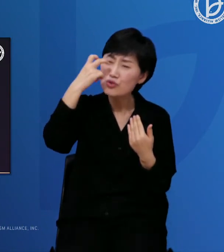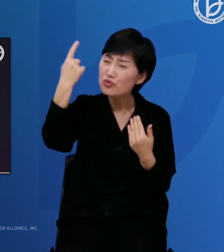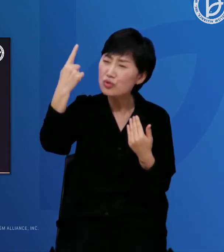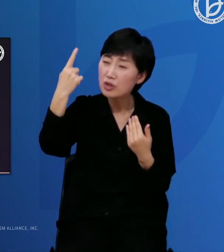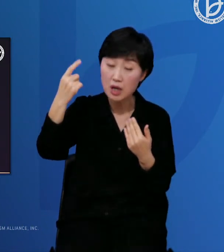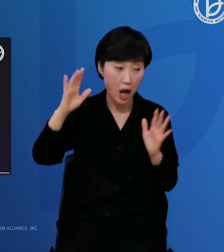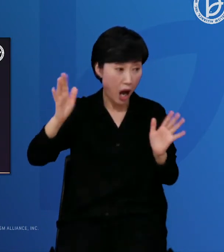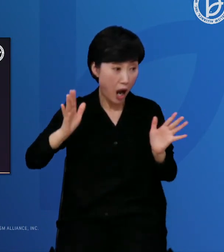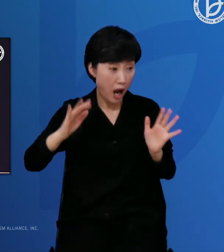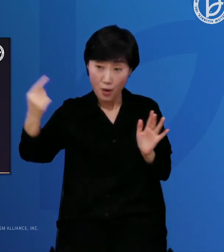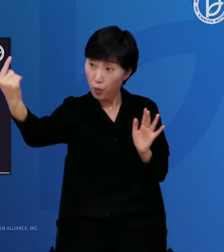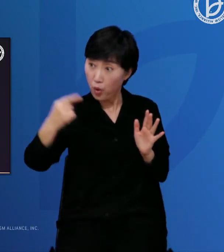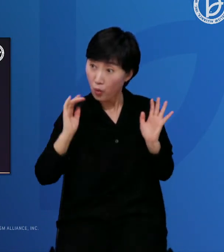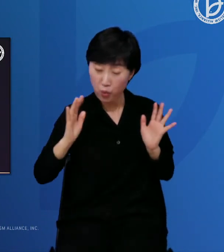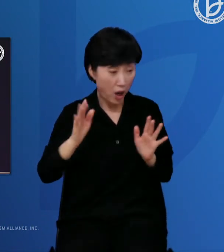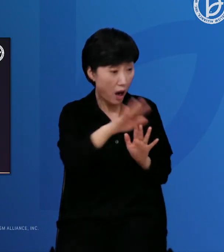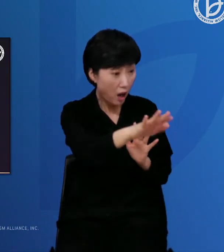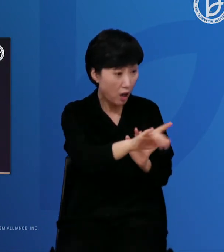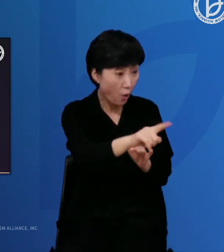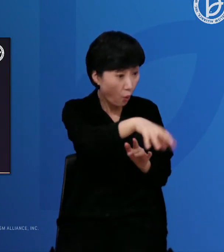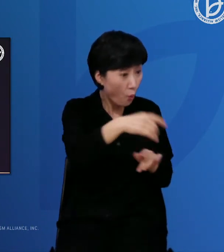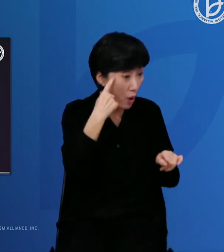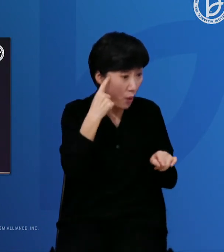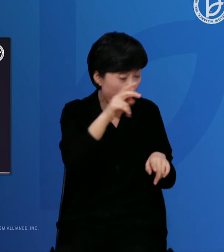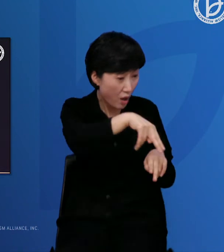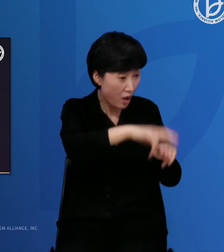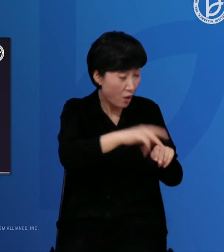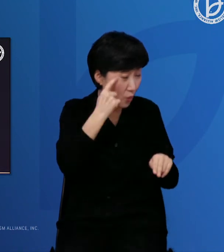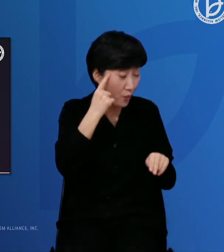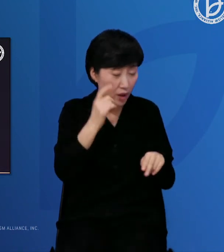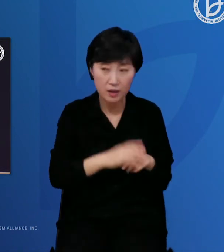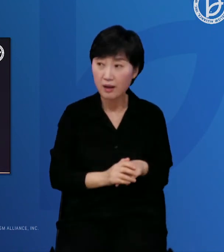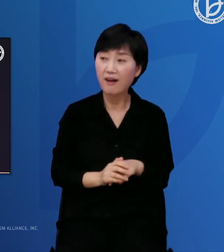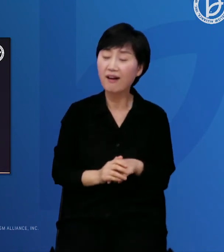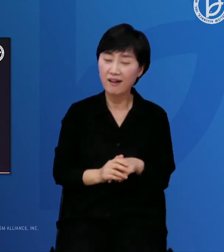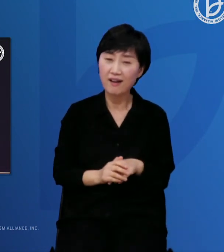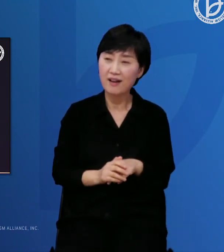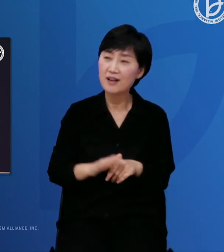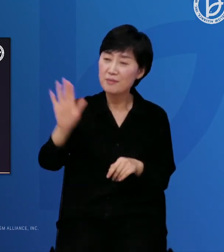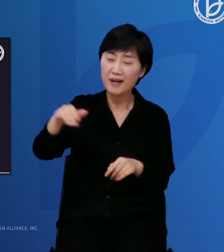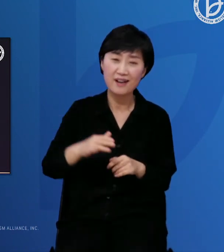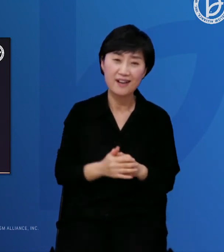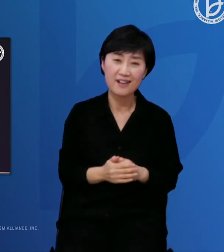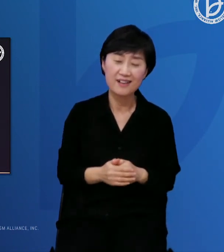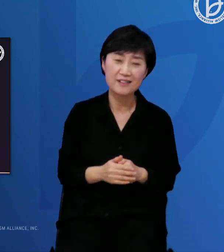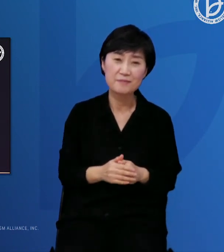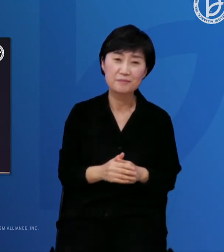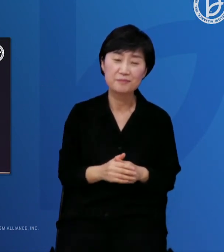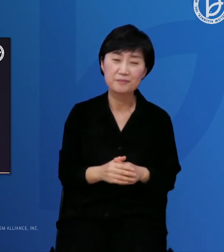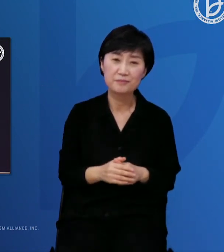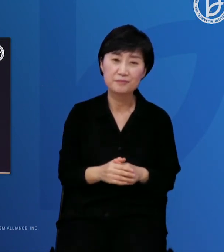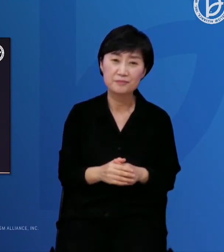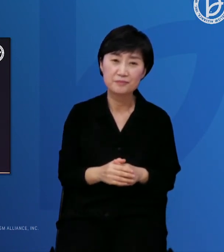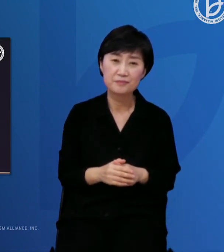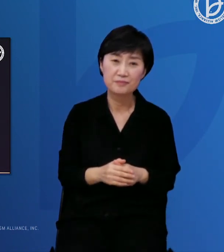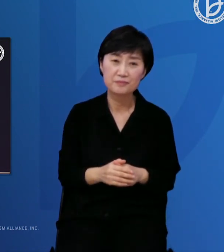just jotting some things down, and the school administrators ran out, and they were saying, well, where are you from? 참 다행이죠. So how thankful. 저는 그래서 24 해야 됩니다.